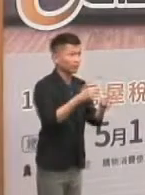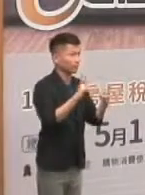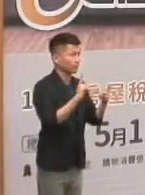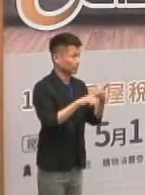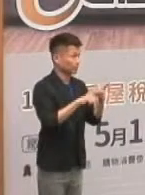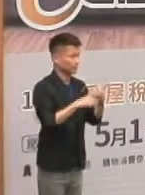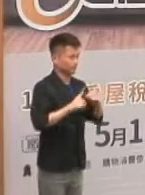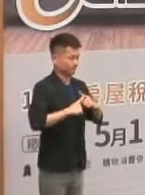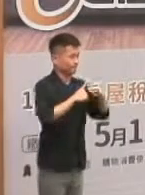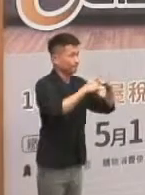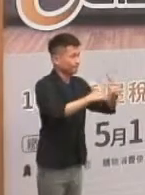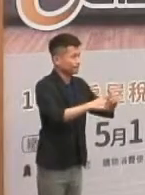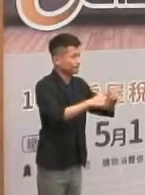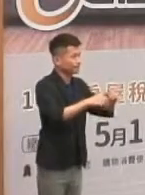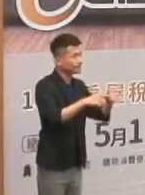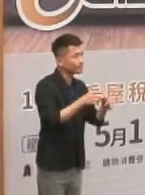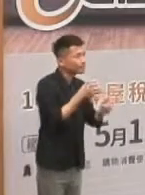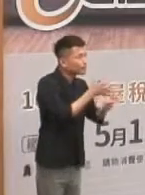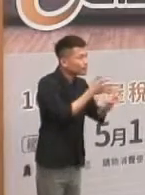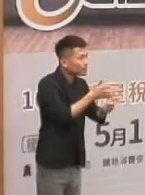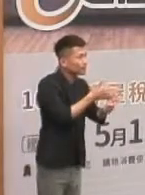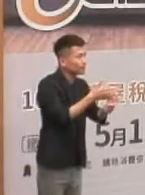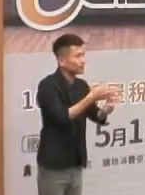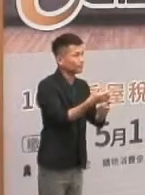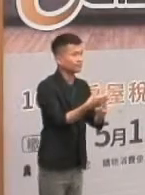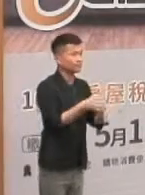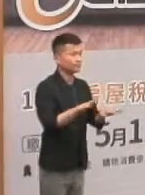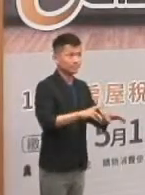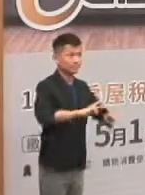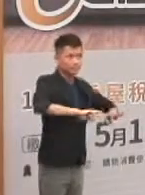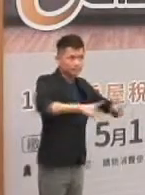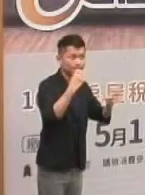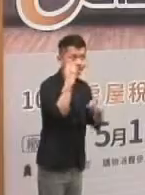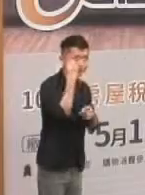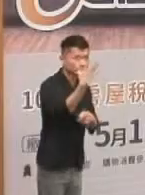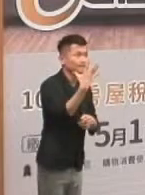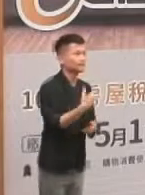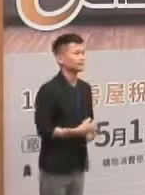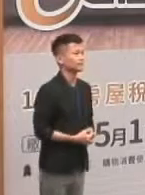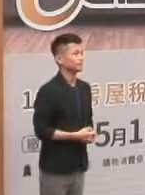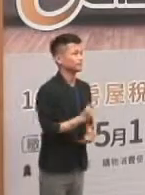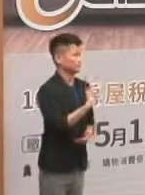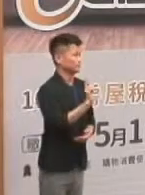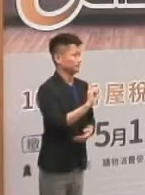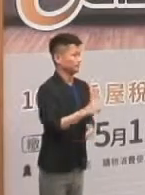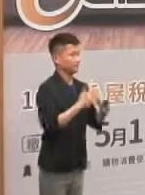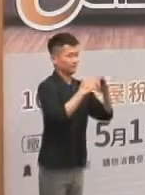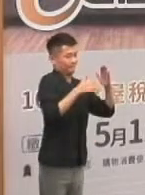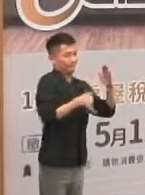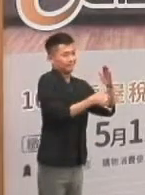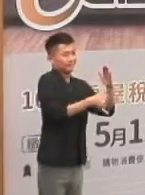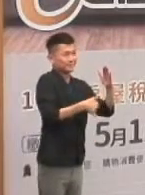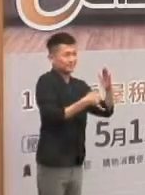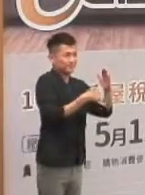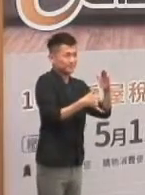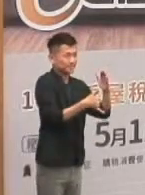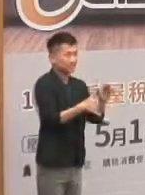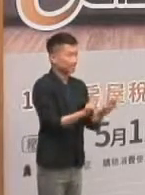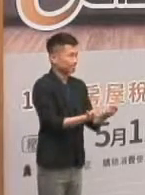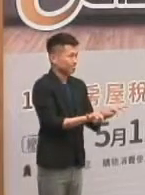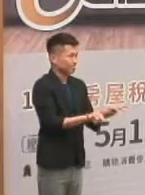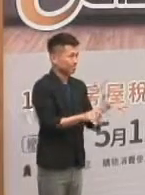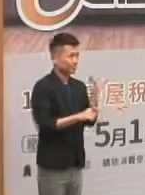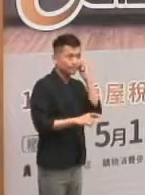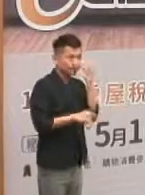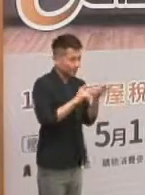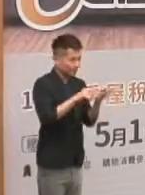亲自到现场来做查询。但是现在呢，我们让大家有全新的选择，你在家里也可以来进行